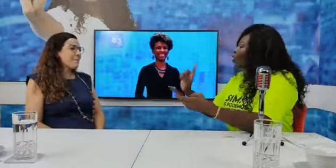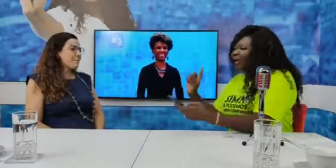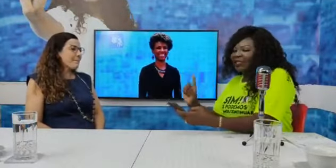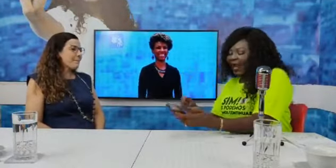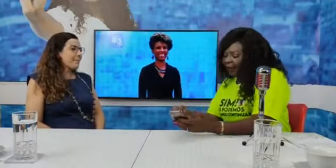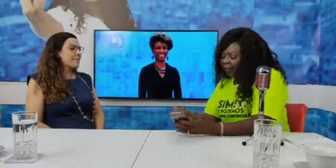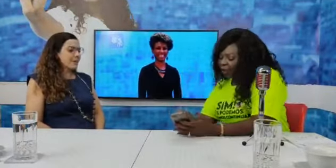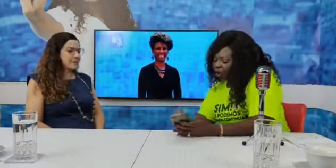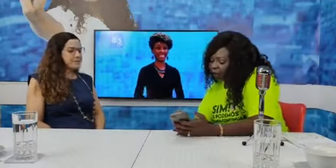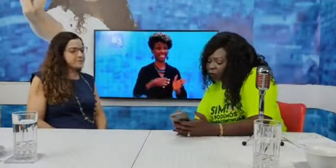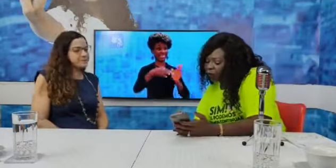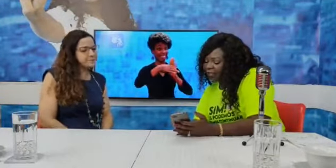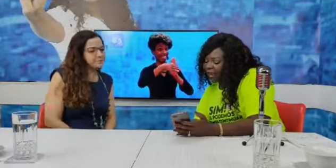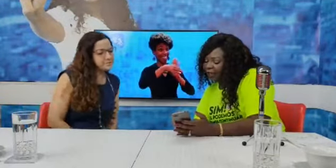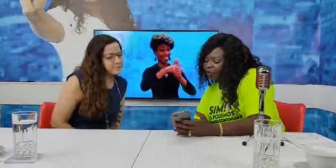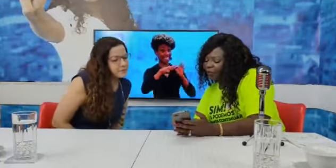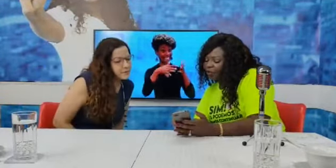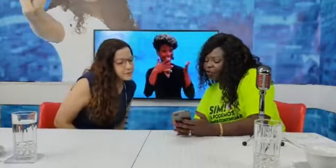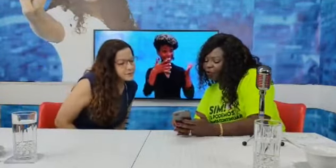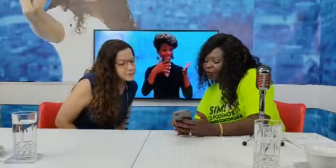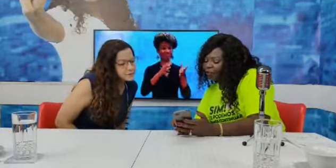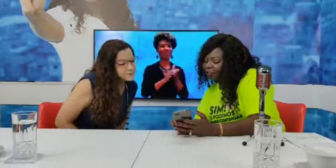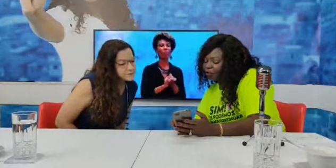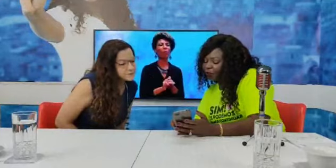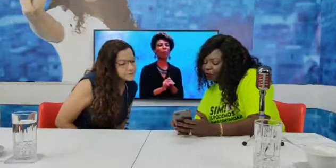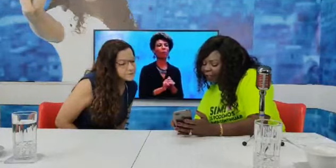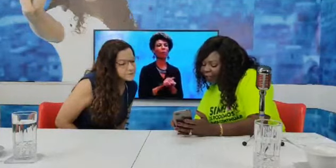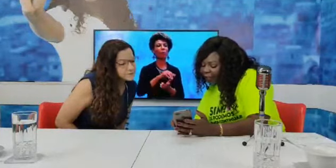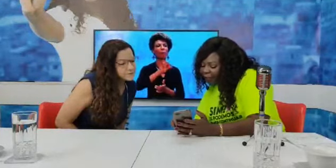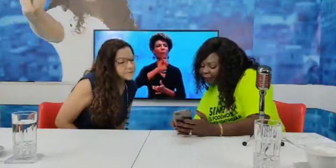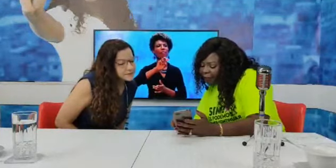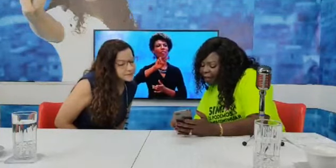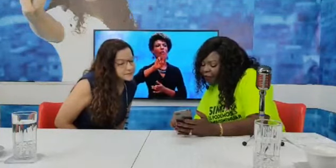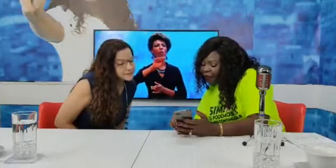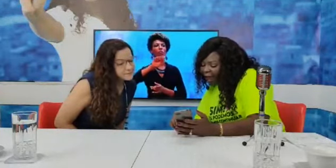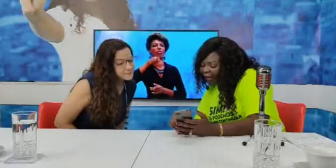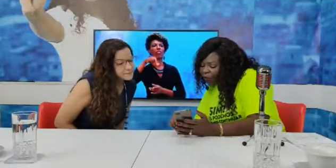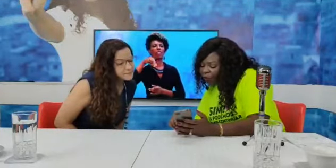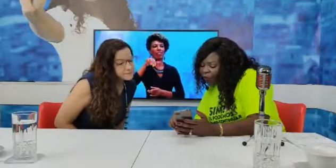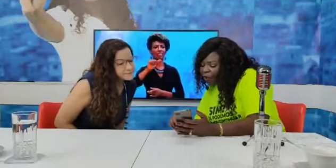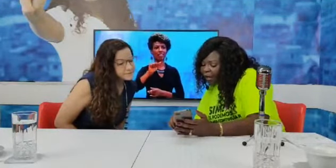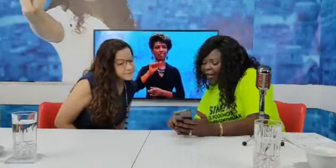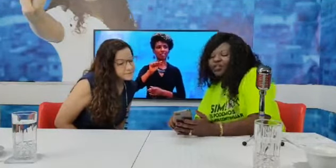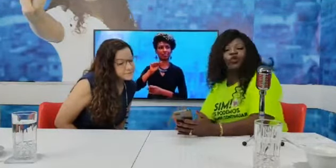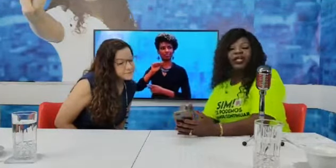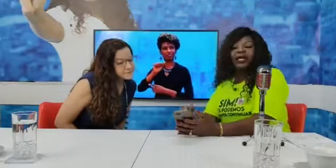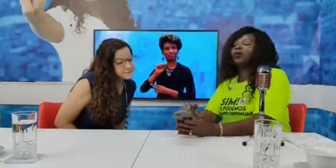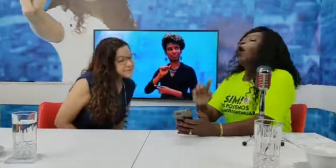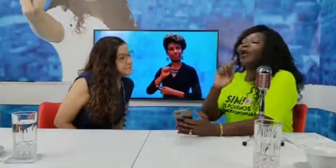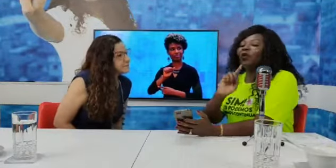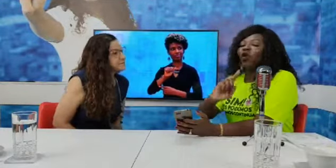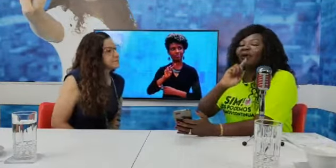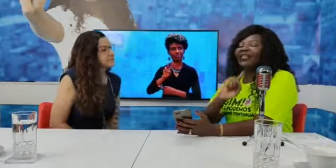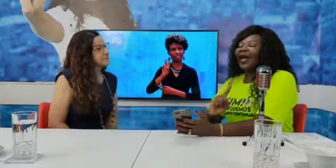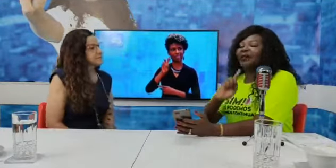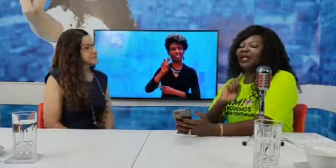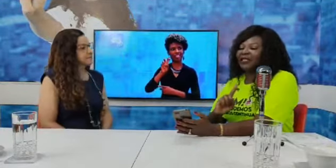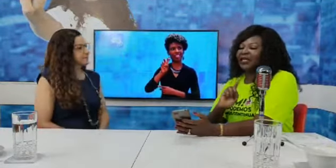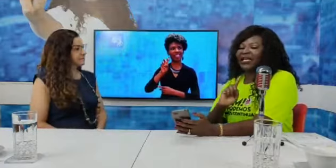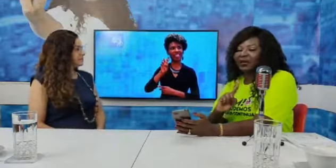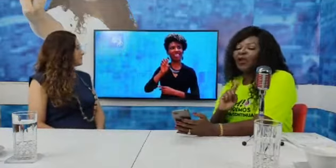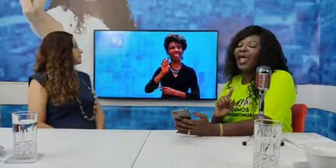olha o comentário aqui, olha. Um comentário que mandou foi Silvana Vereno Escudeiro. Olha o